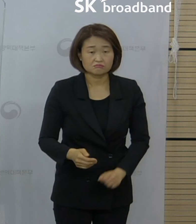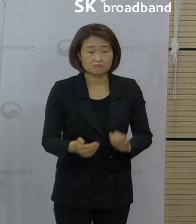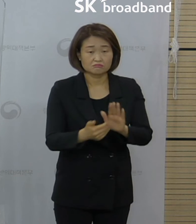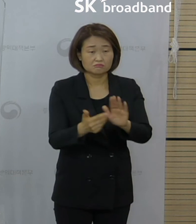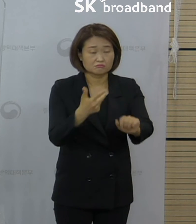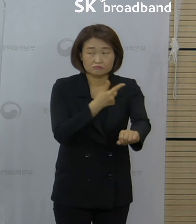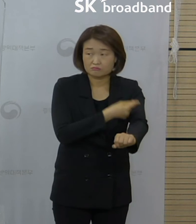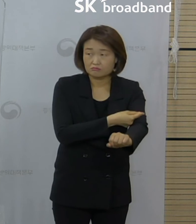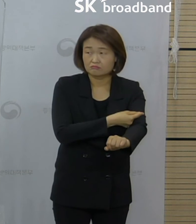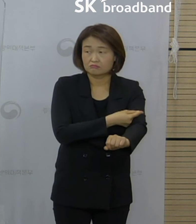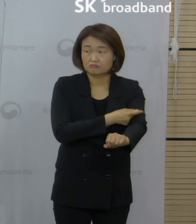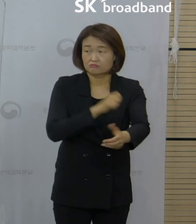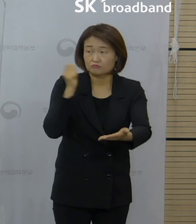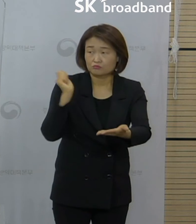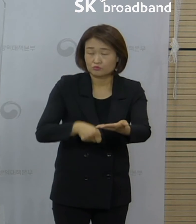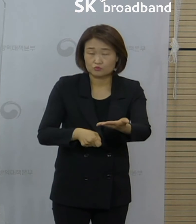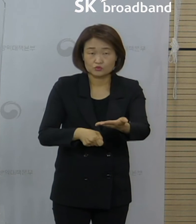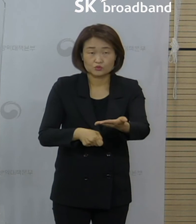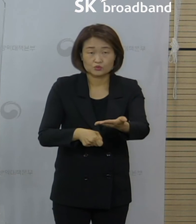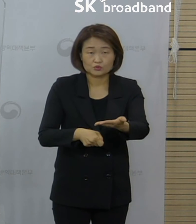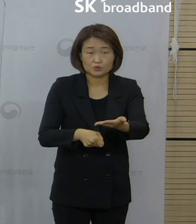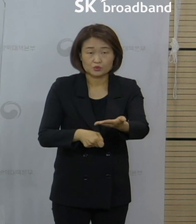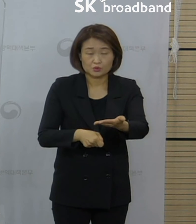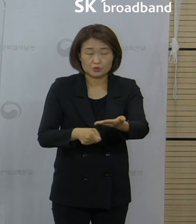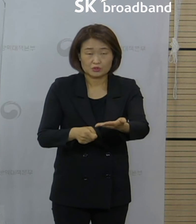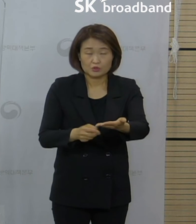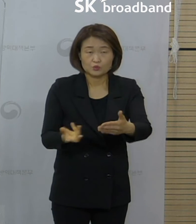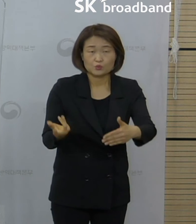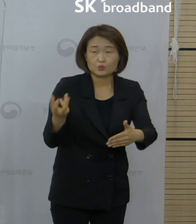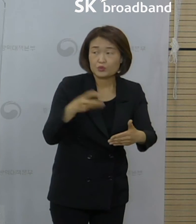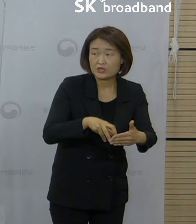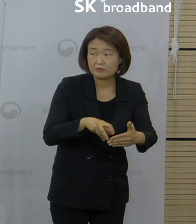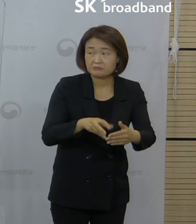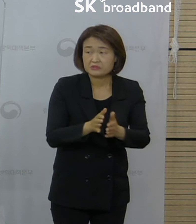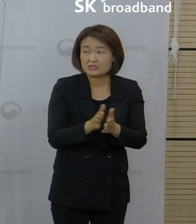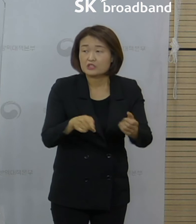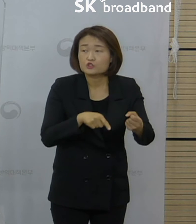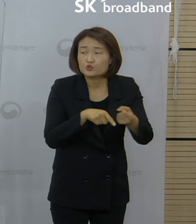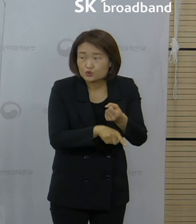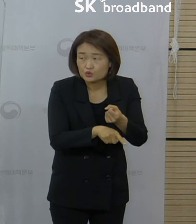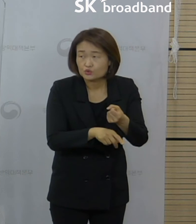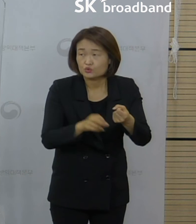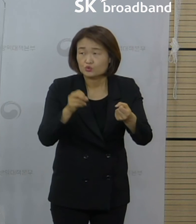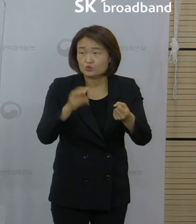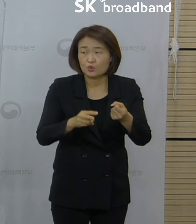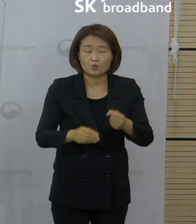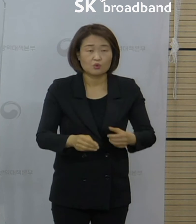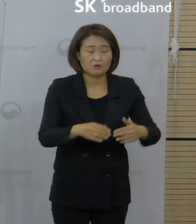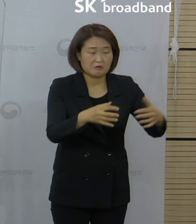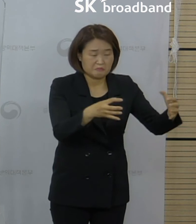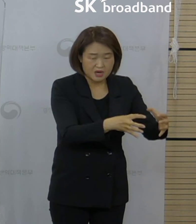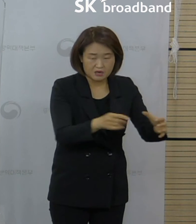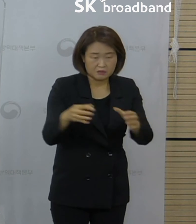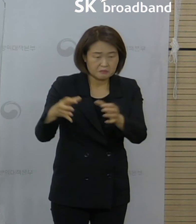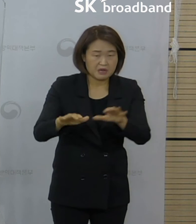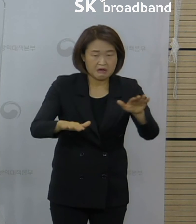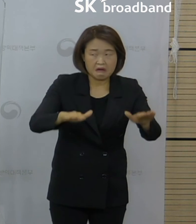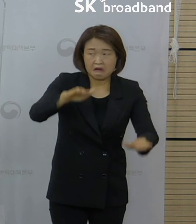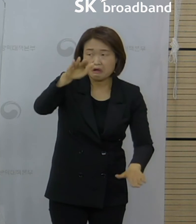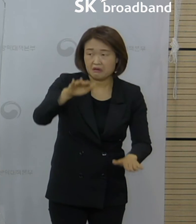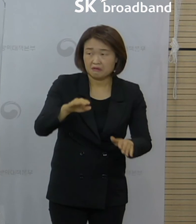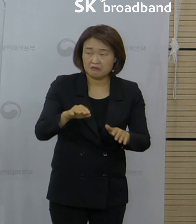이유와 그리고 아직까지 접종이 진행되지 않은 집단 간의 불평등이 심화될 것이다 라는 우려에 대한 대비는